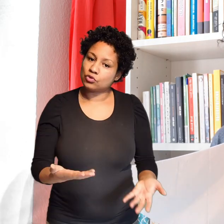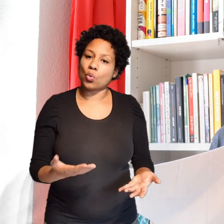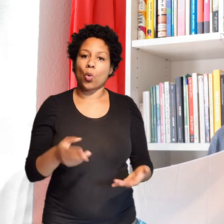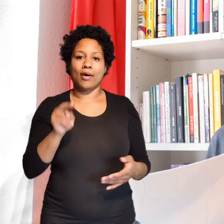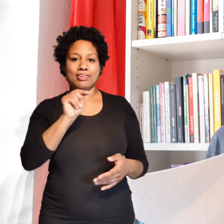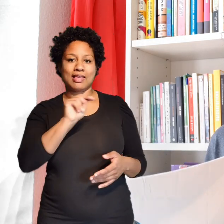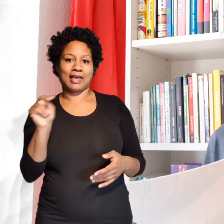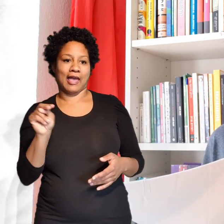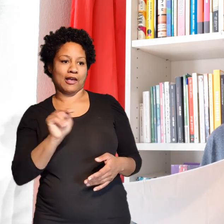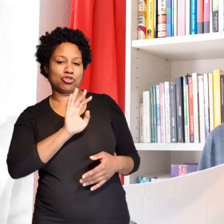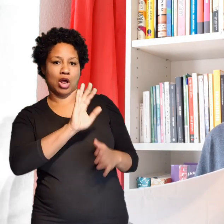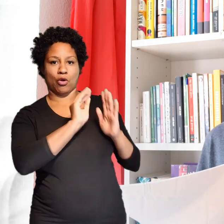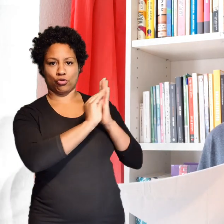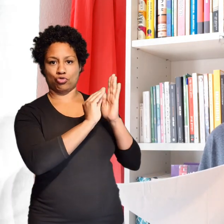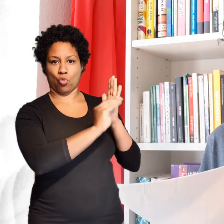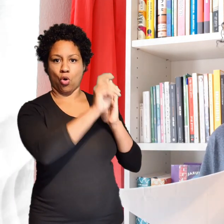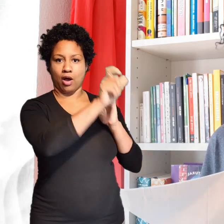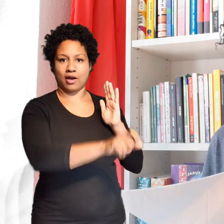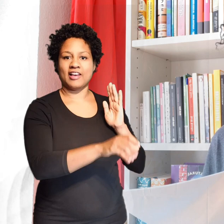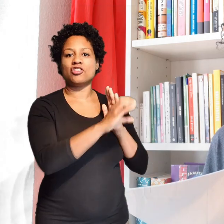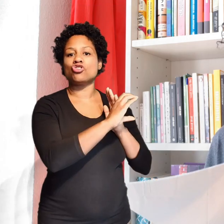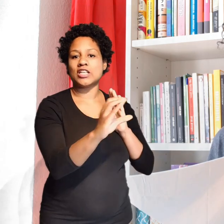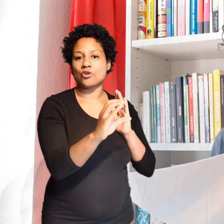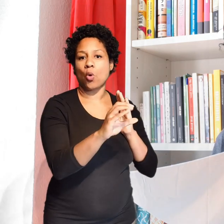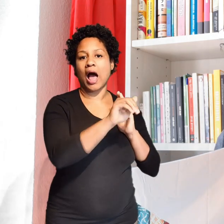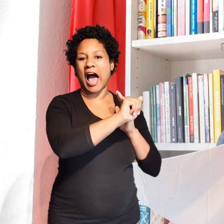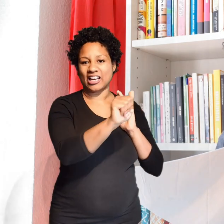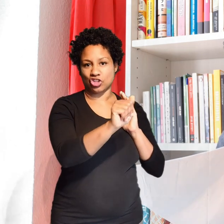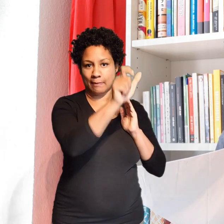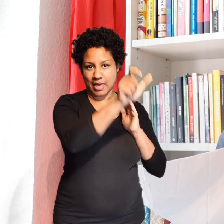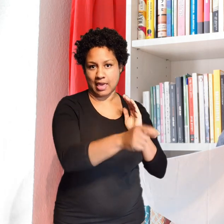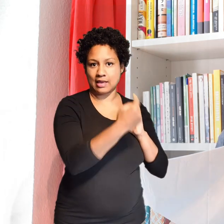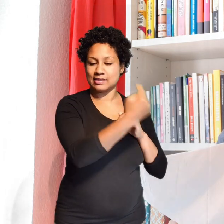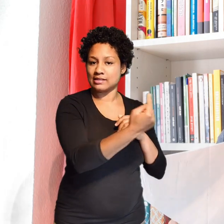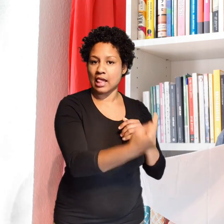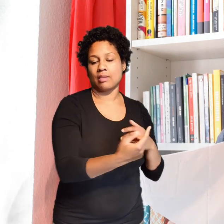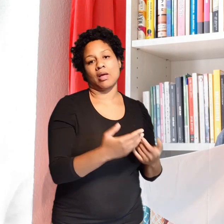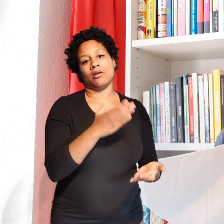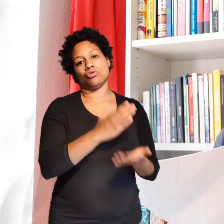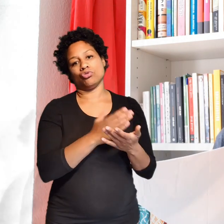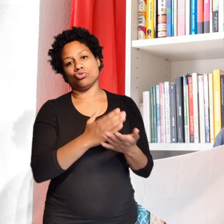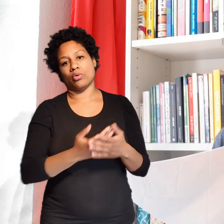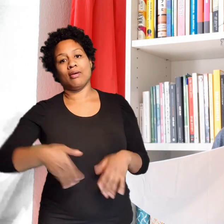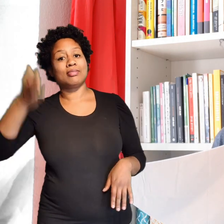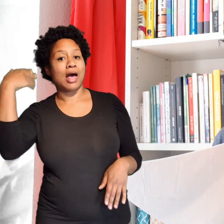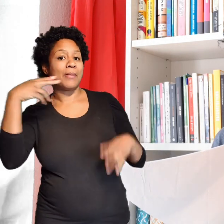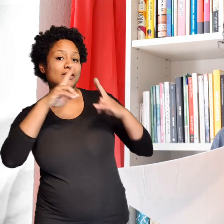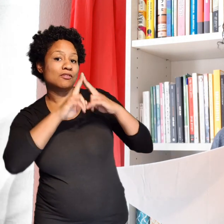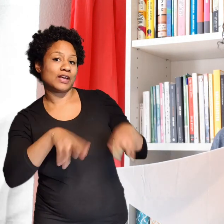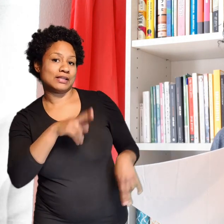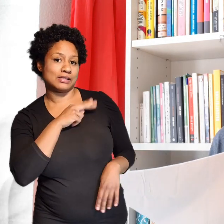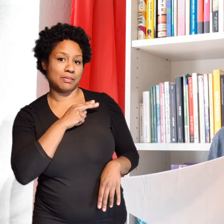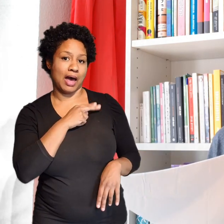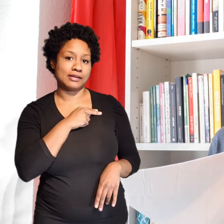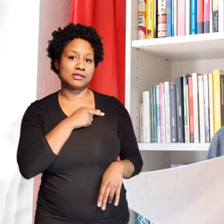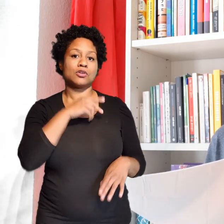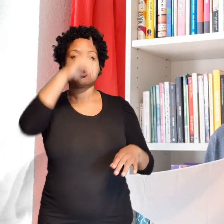nigerianischen Autors Chinua Achebe, der unter anderem mit dem Friedenspreis des deutschen